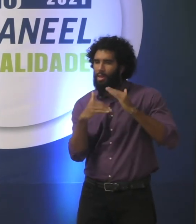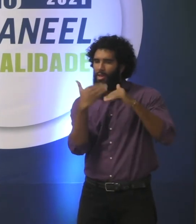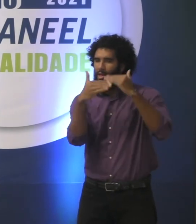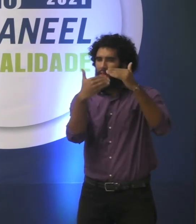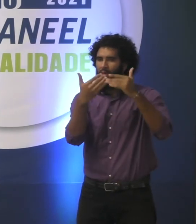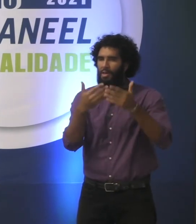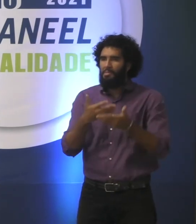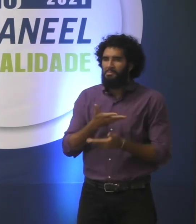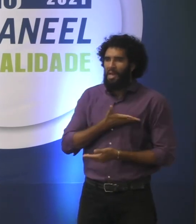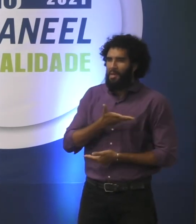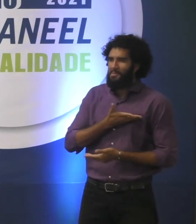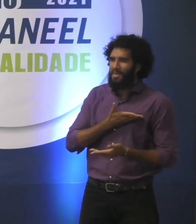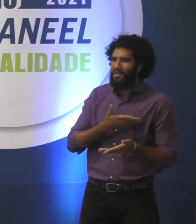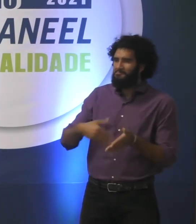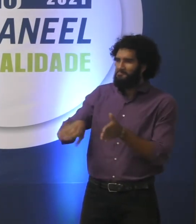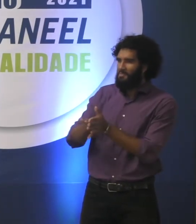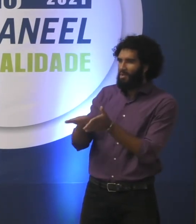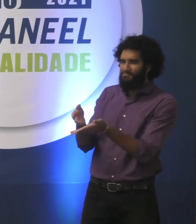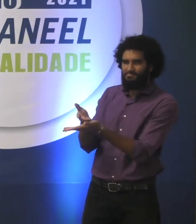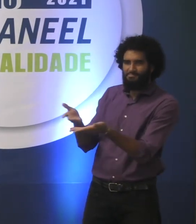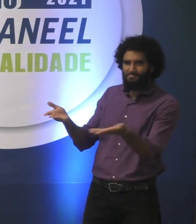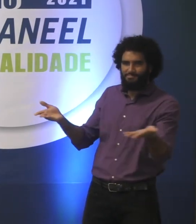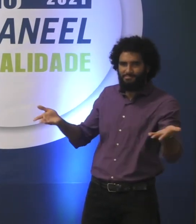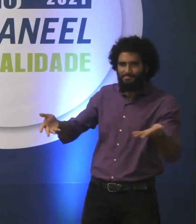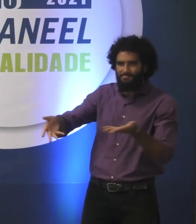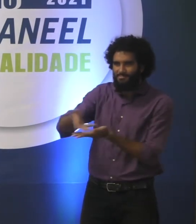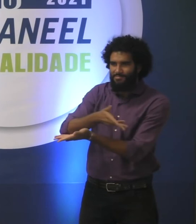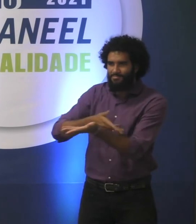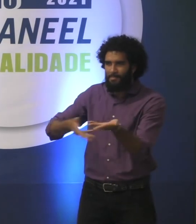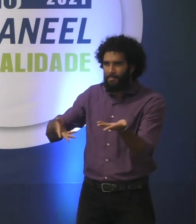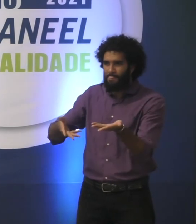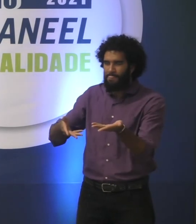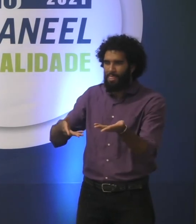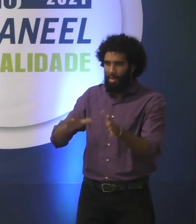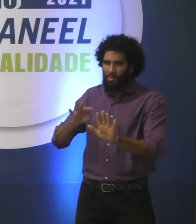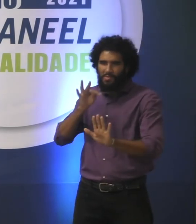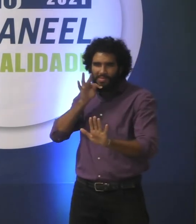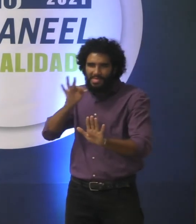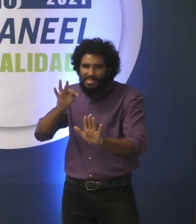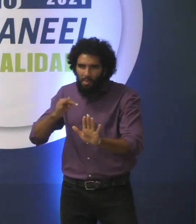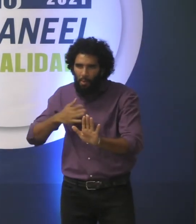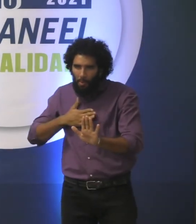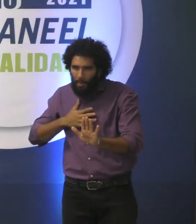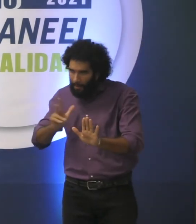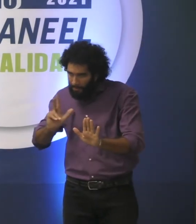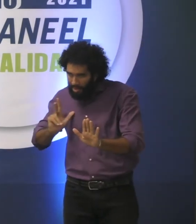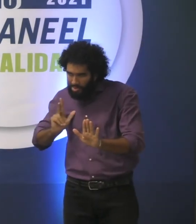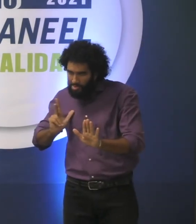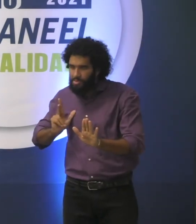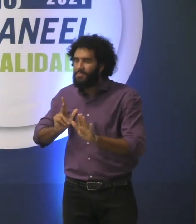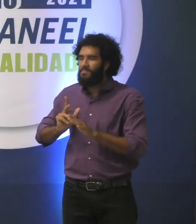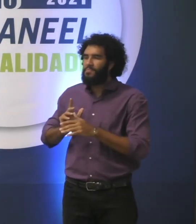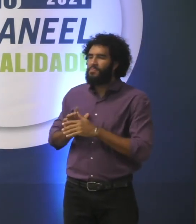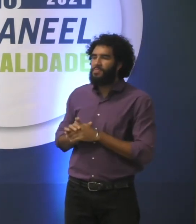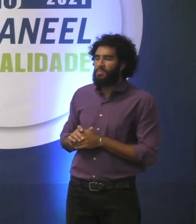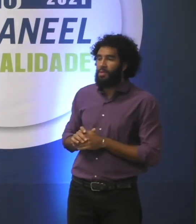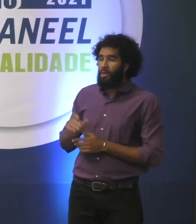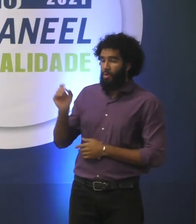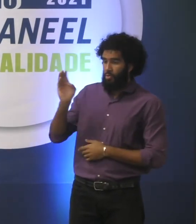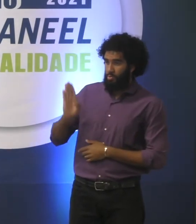novos colegas chegando, e queria dar um testemunho particular. Hoje, no Estado brasileiro,